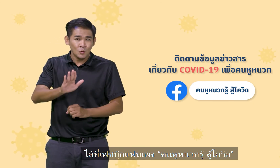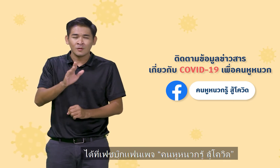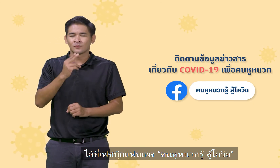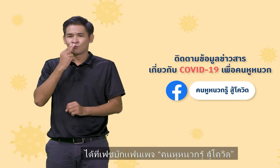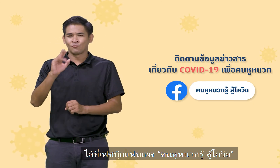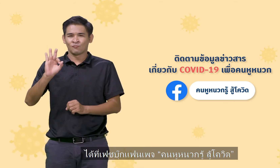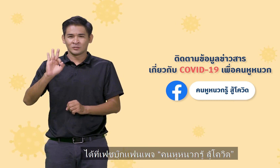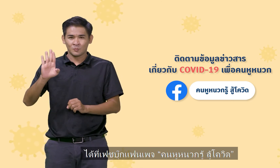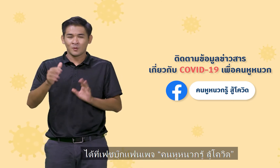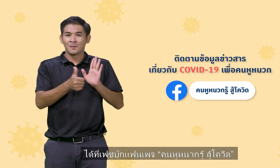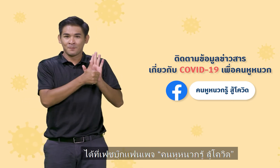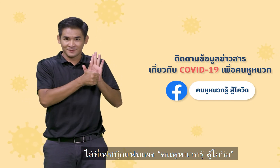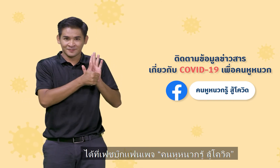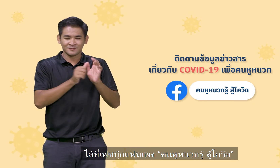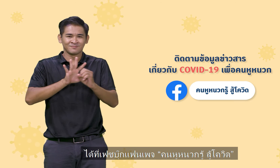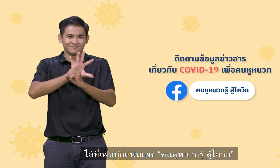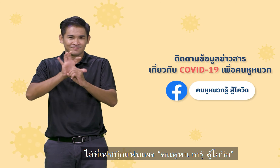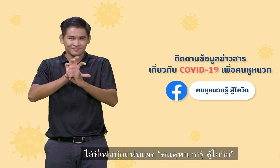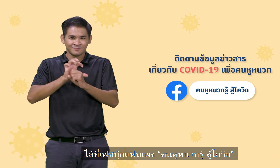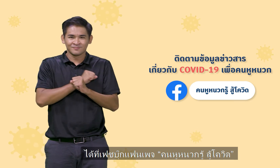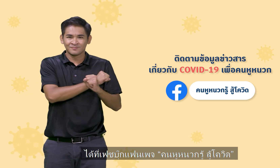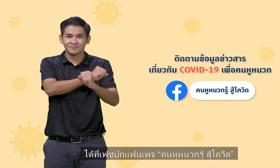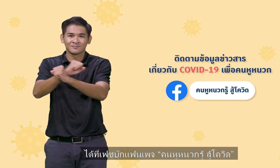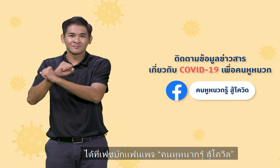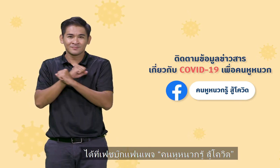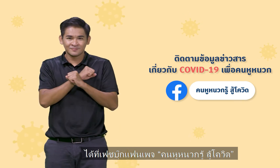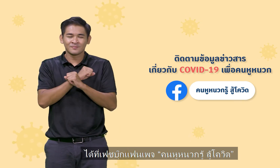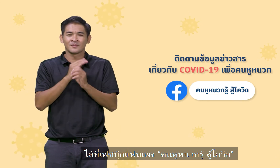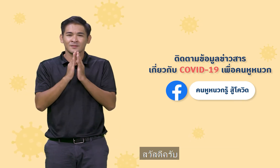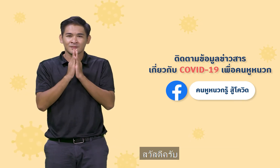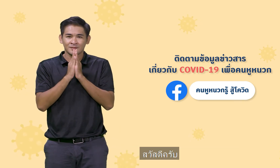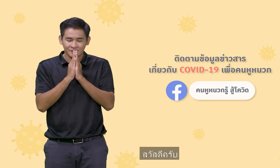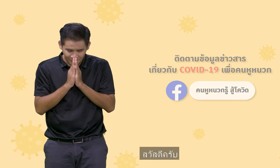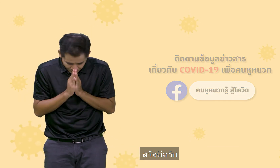Facebook Fanpage คนหูหนวกรู้สู้โควิดสวัสดีครับ